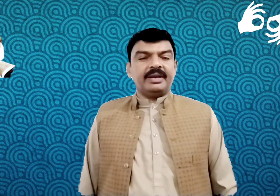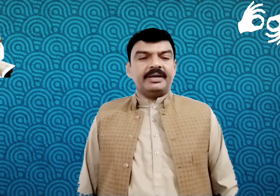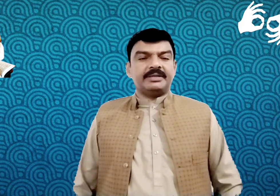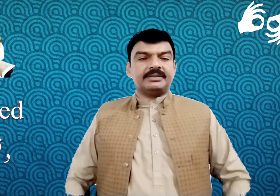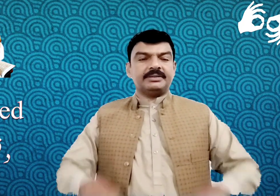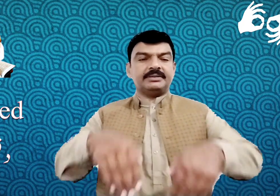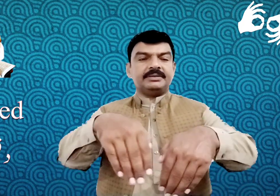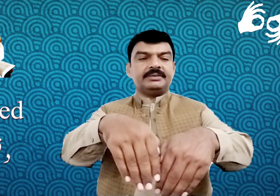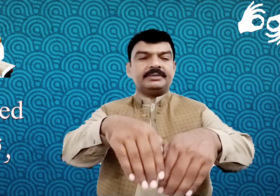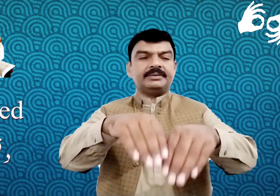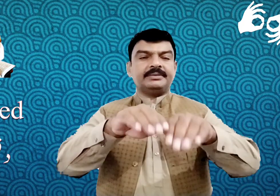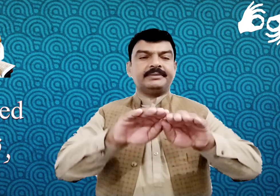बरीड